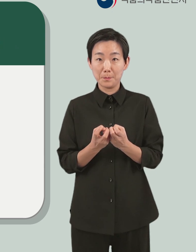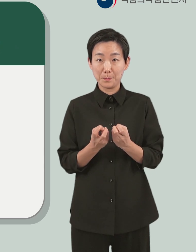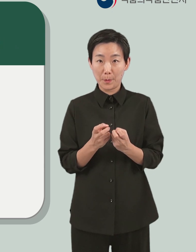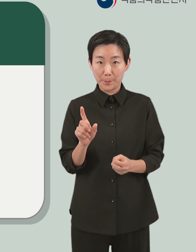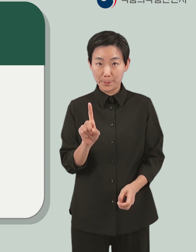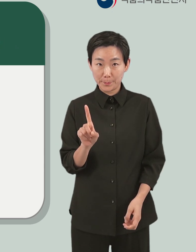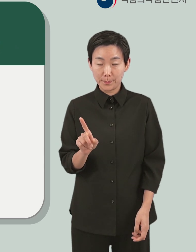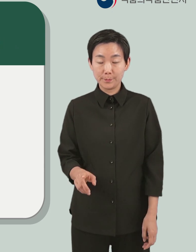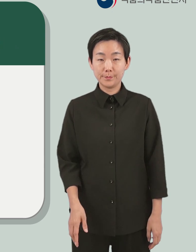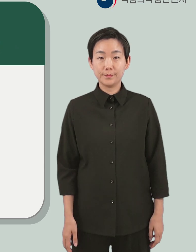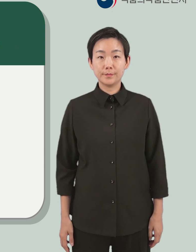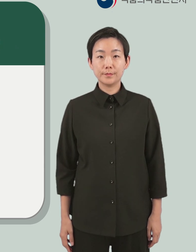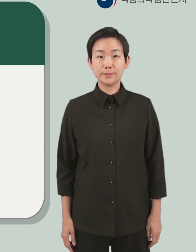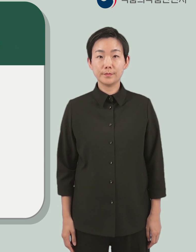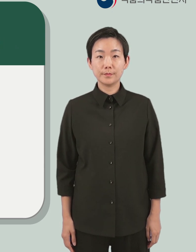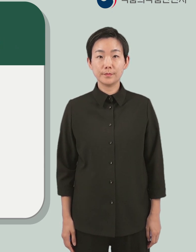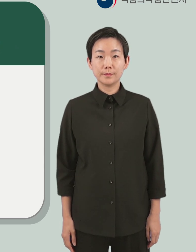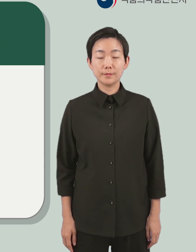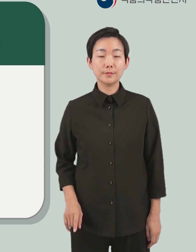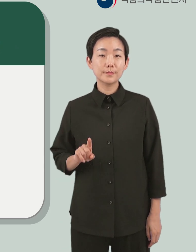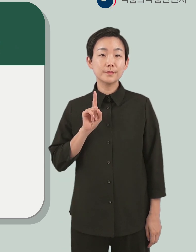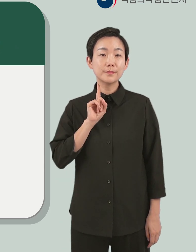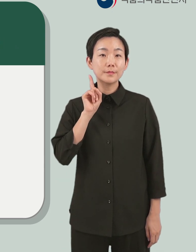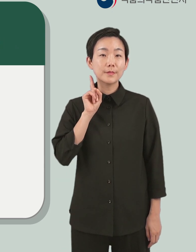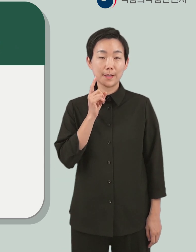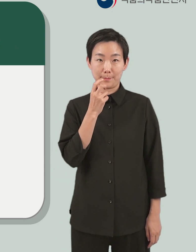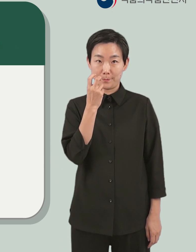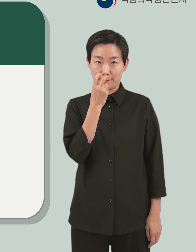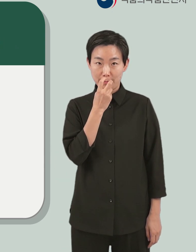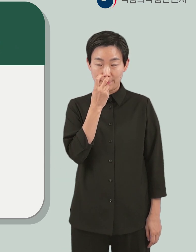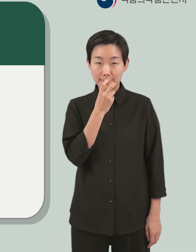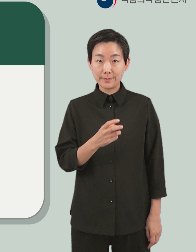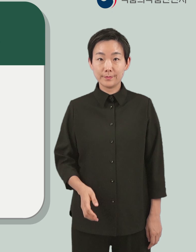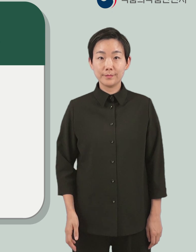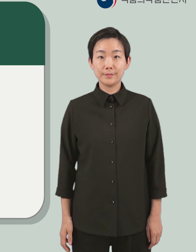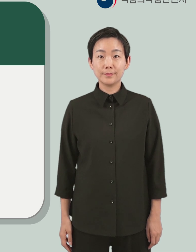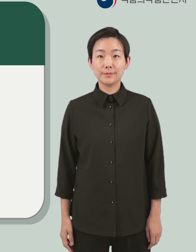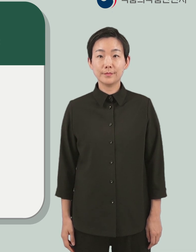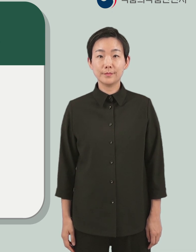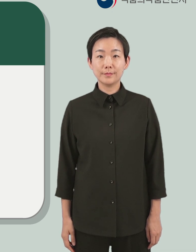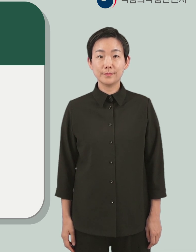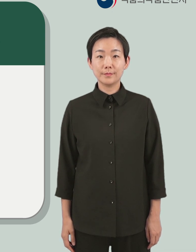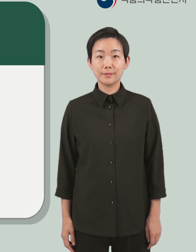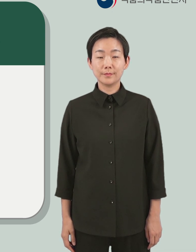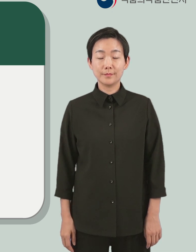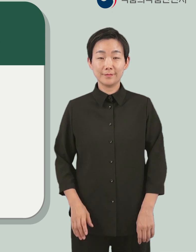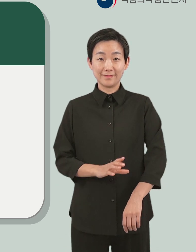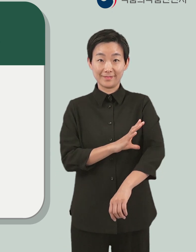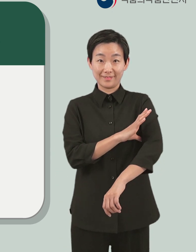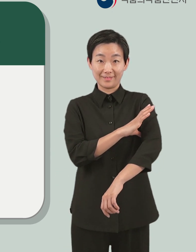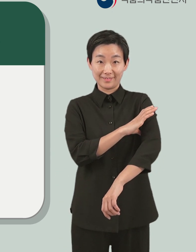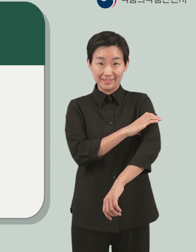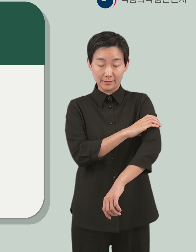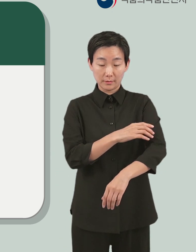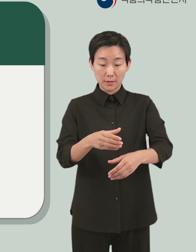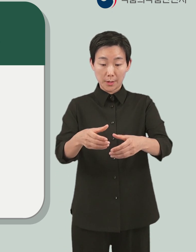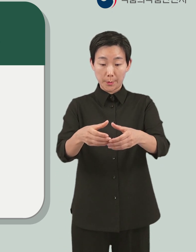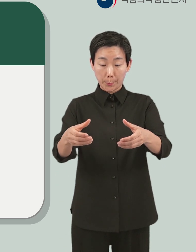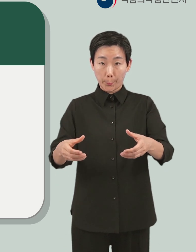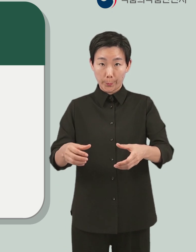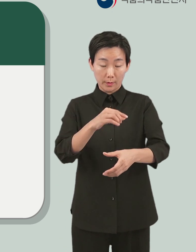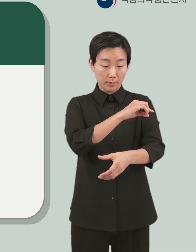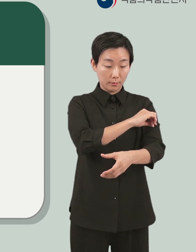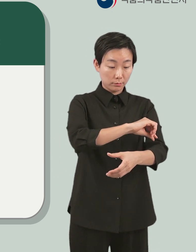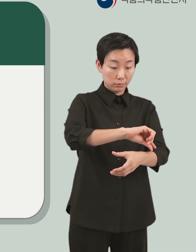이 의료기기의 사용 방법은 무엇입니까? 혈압 측정. 커프의 에어 플러그를 본체 윗면에 위치한 에어